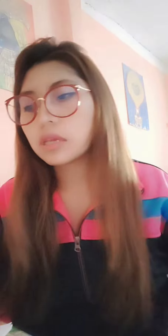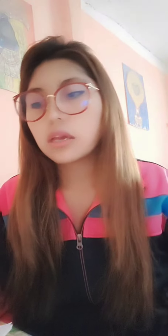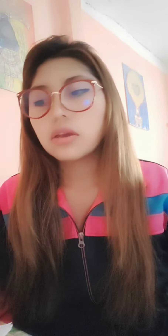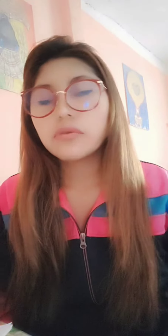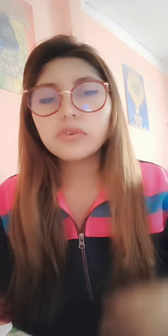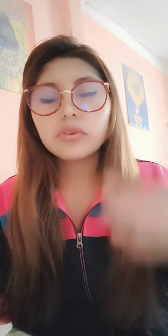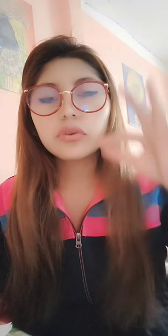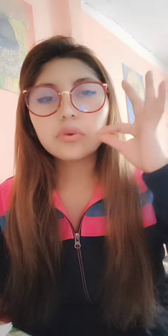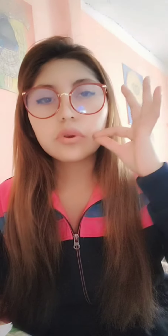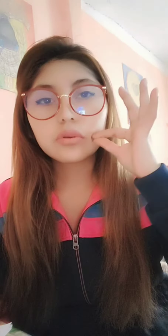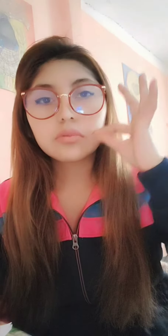Futuro.